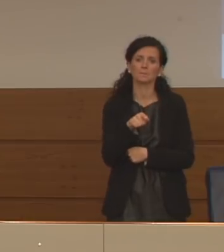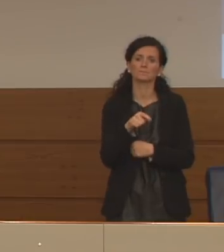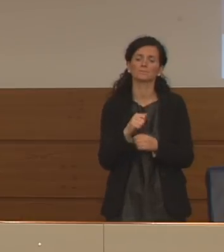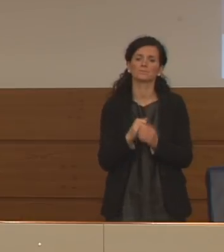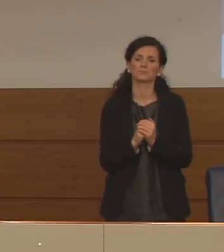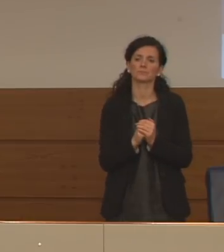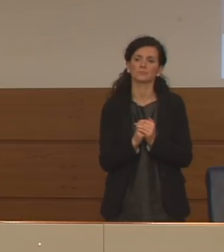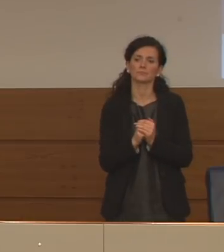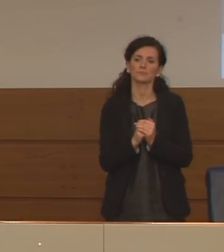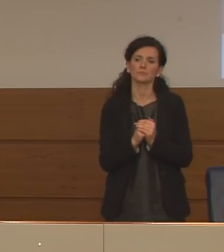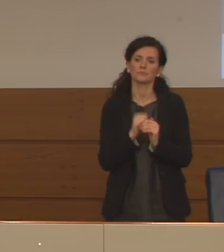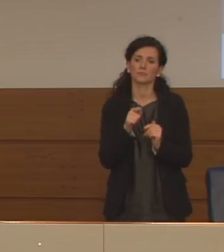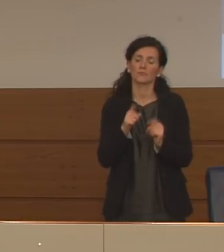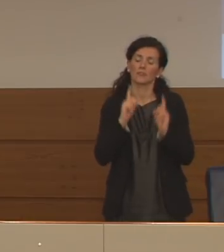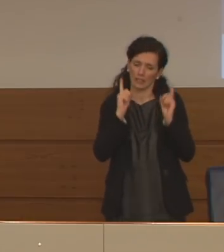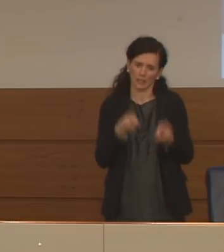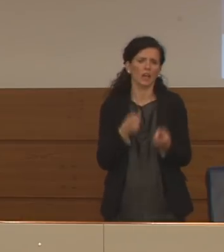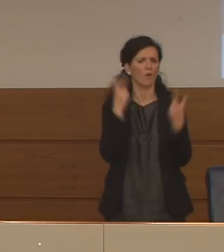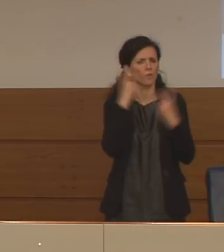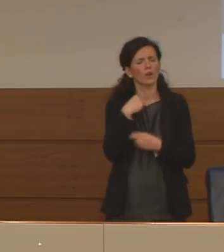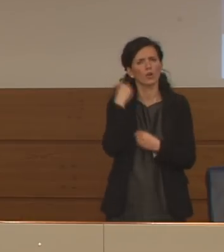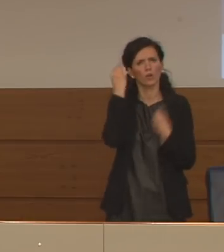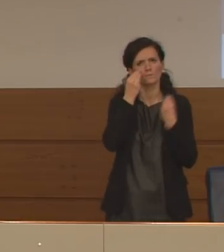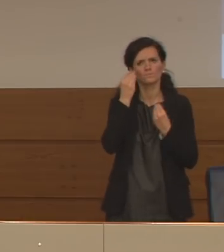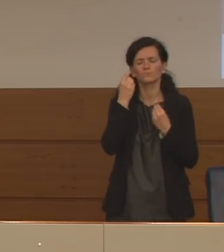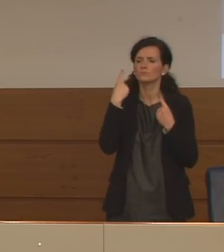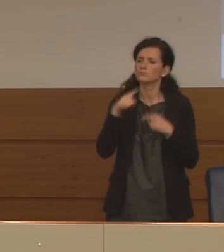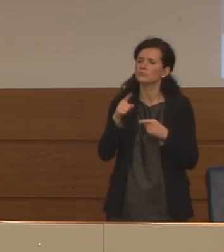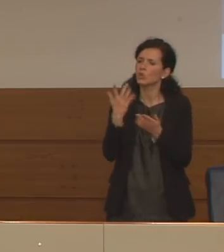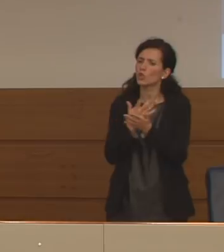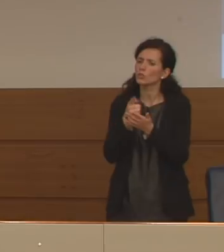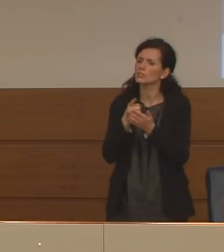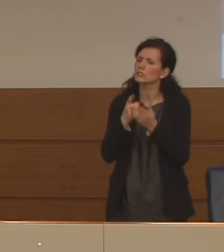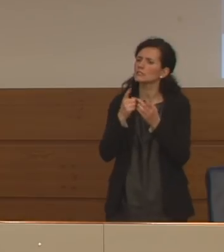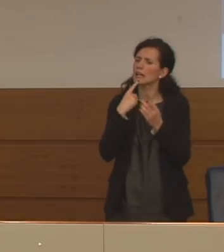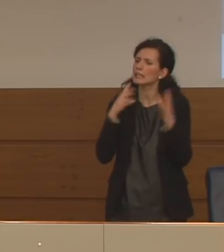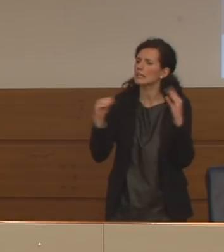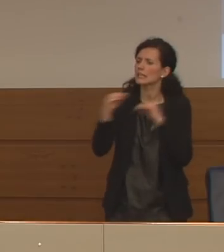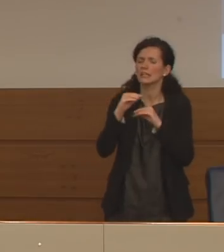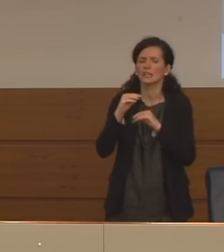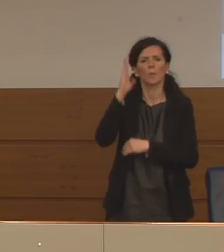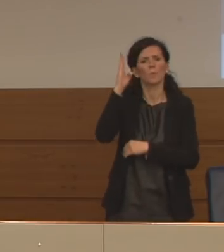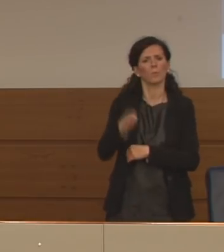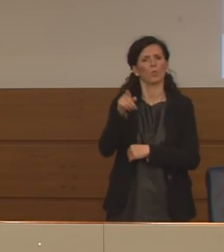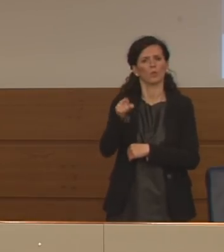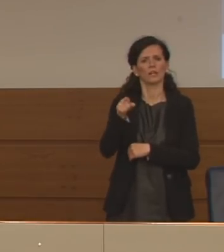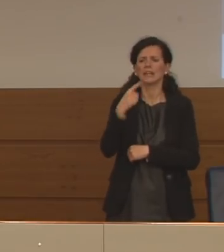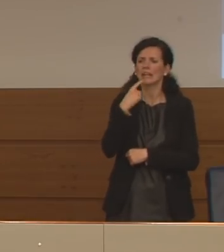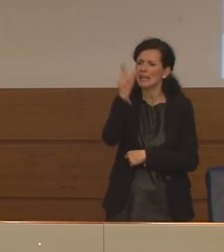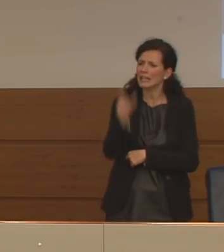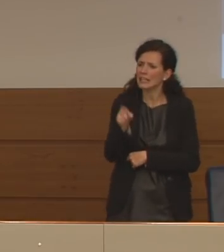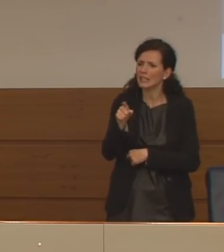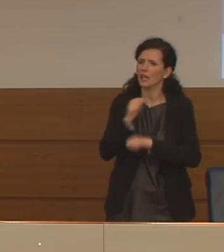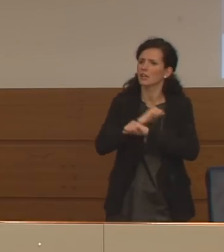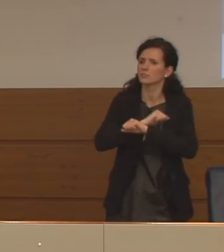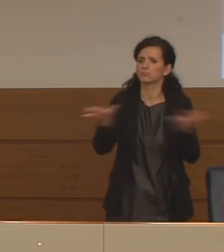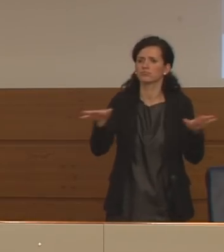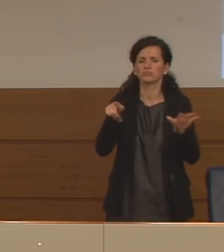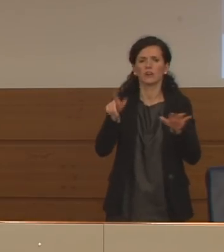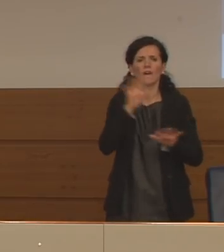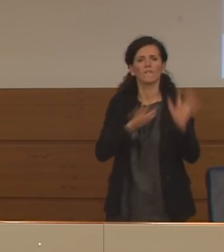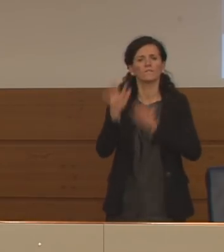devono essere punite e io mi auguro che possano essere individuati coloro i quali mettono in rete